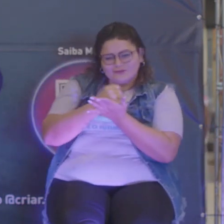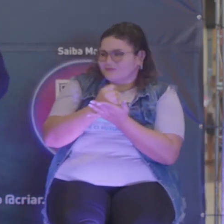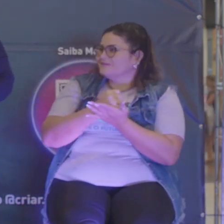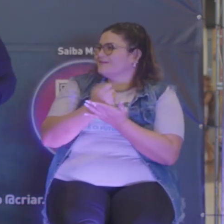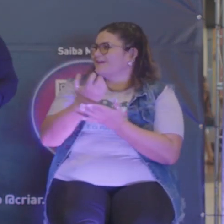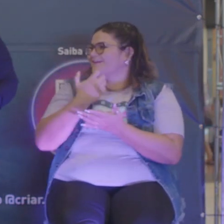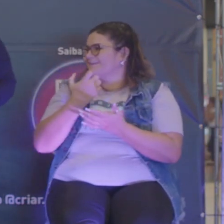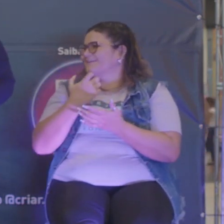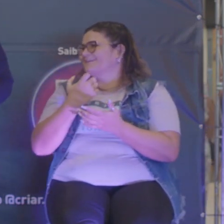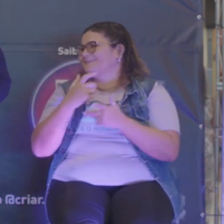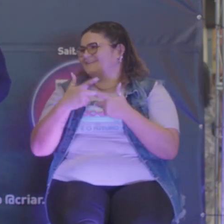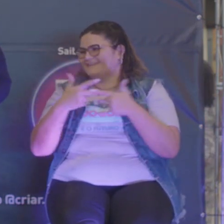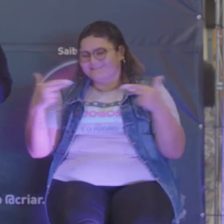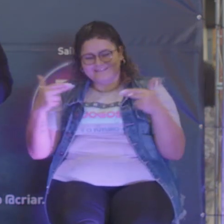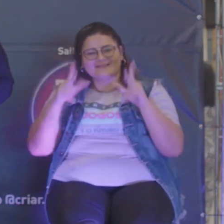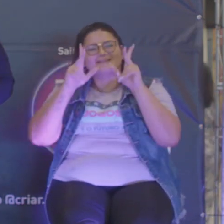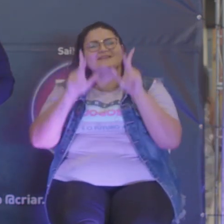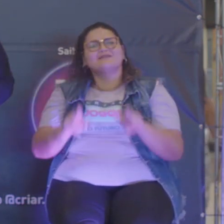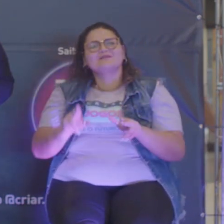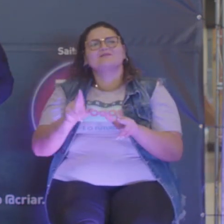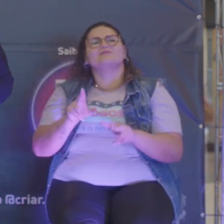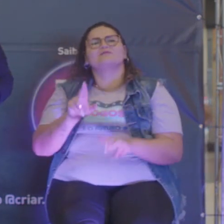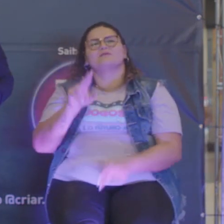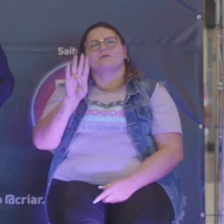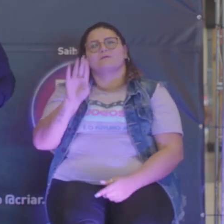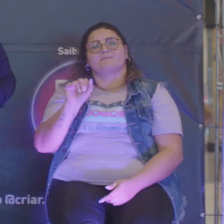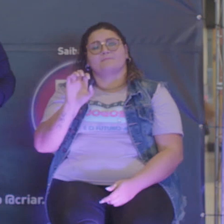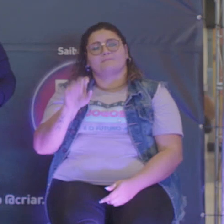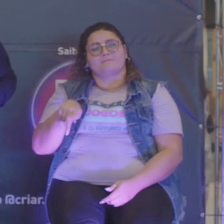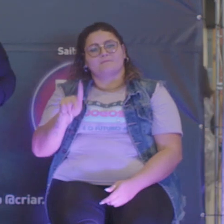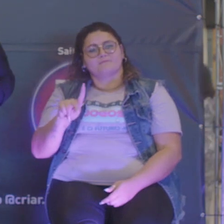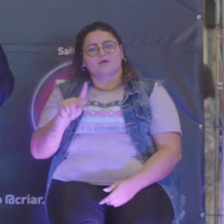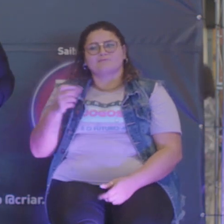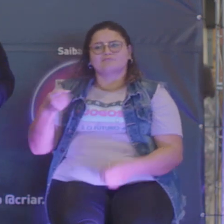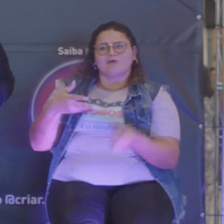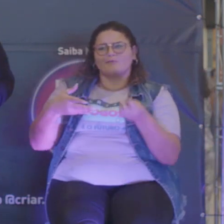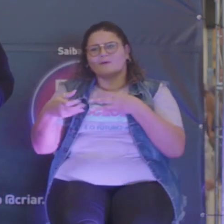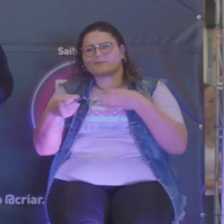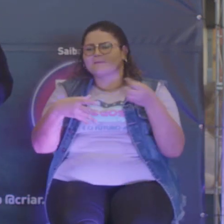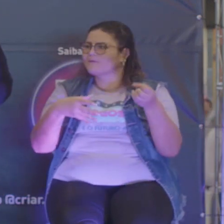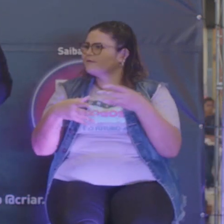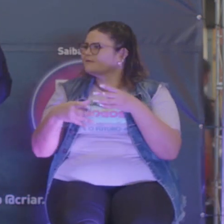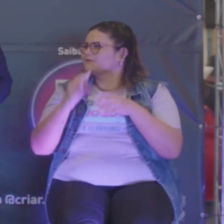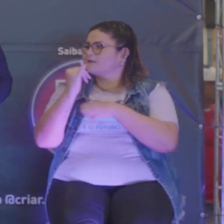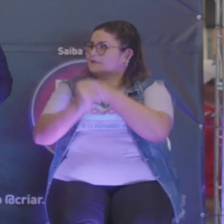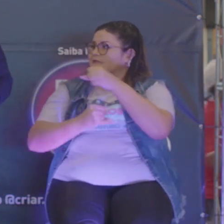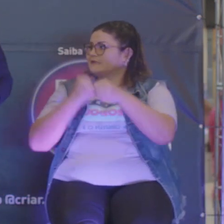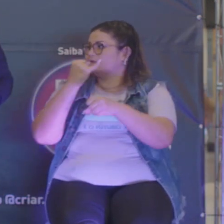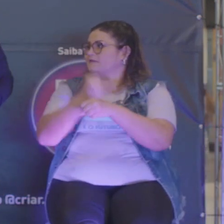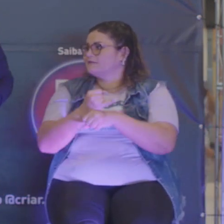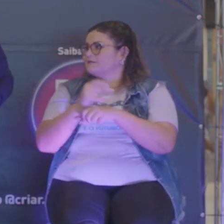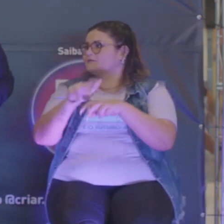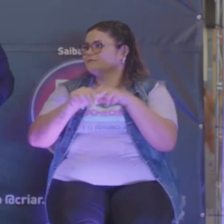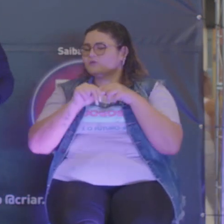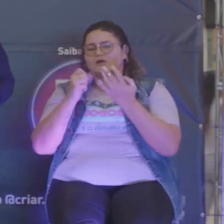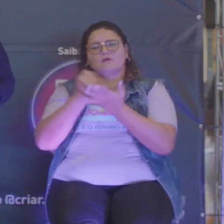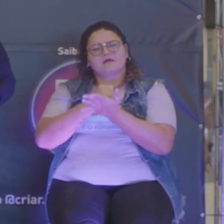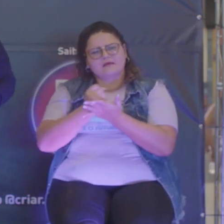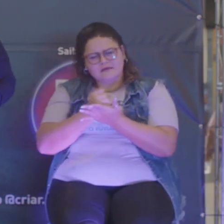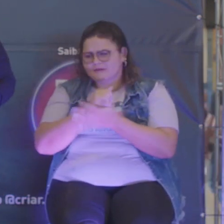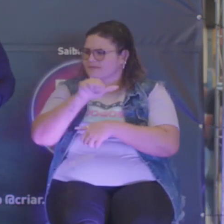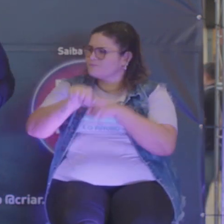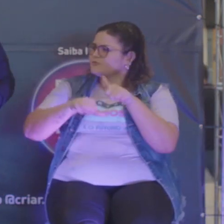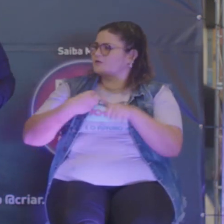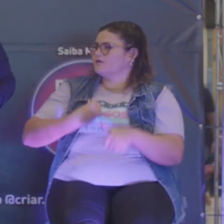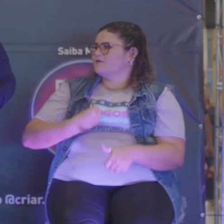quero ser igual o Nobru, igual o Bach, essa galera nova que está surgindo no meio da internet, muito por causa dos games, né, mudando a